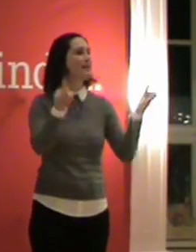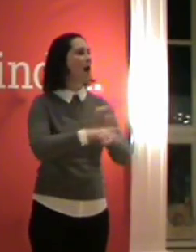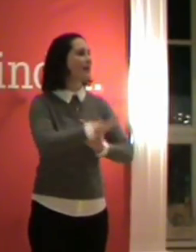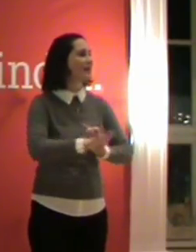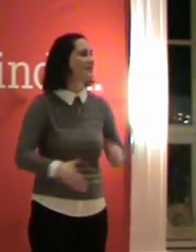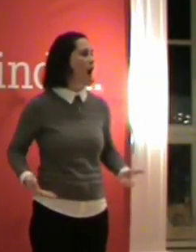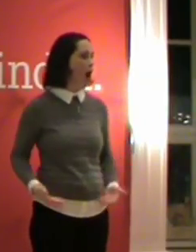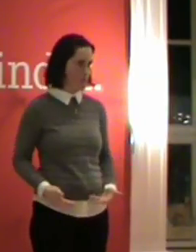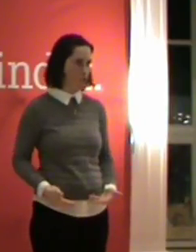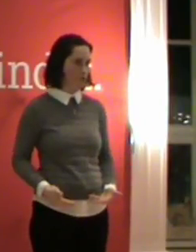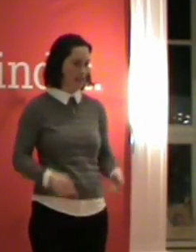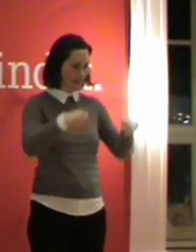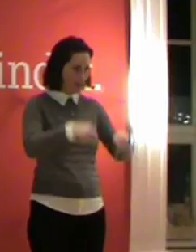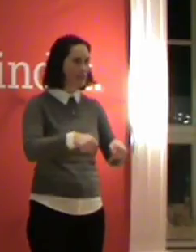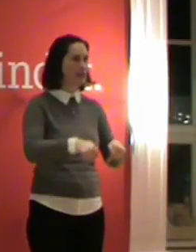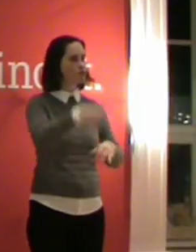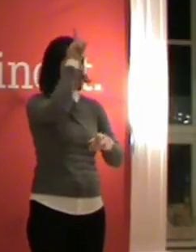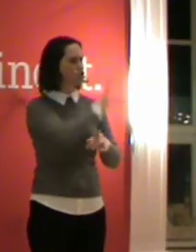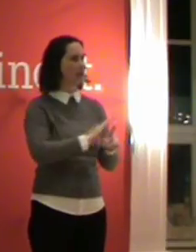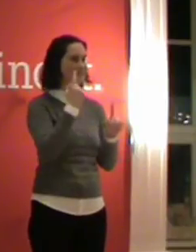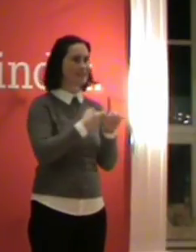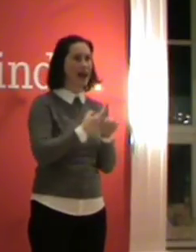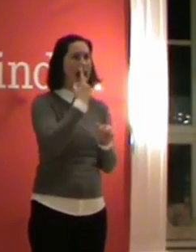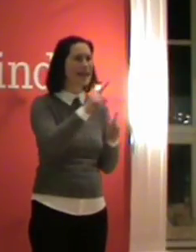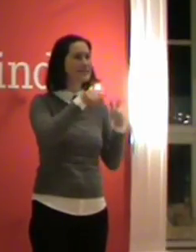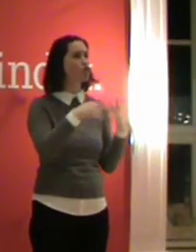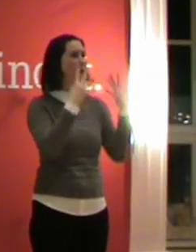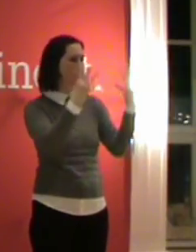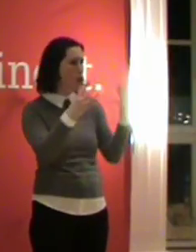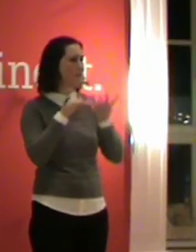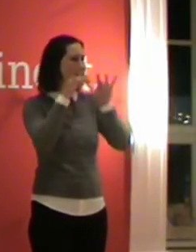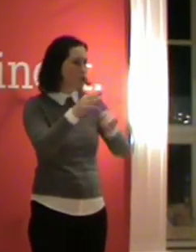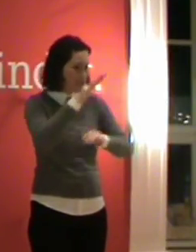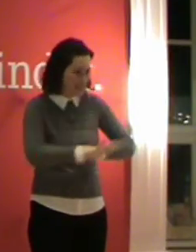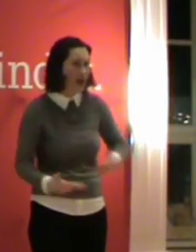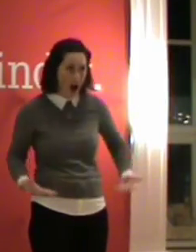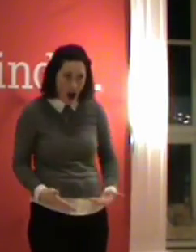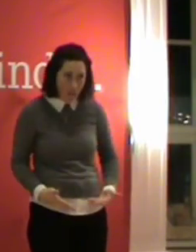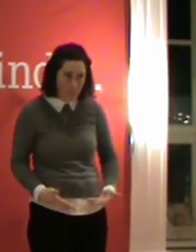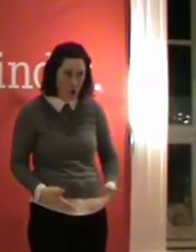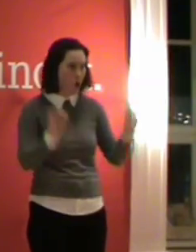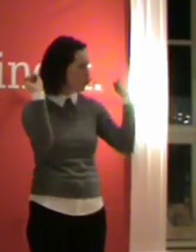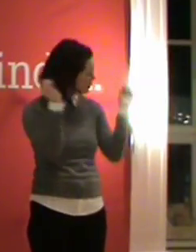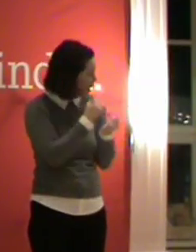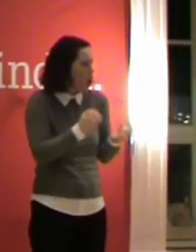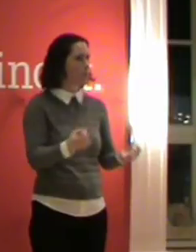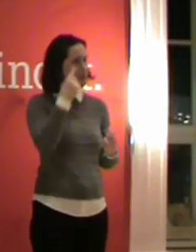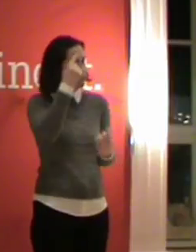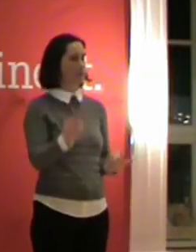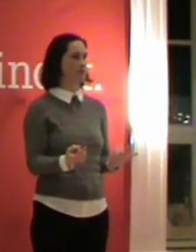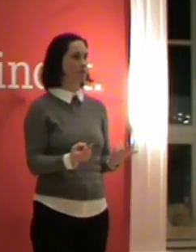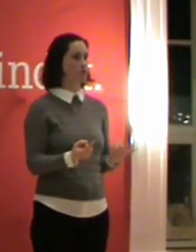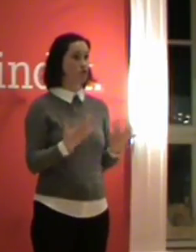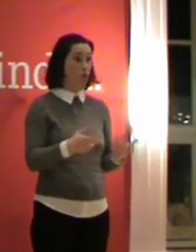Kinderarmut. In diesem reichen Land, mit den Zahlen, haben wir 1,9 Millionen Kinder in Armut? Das ist doch unfassbar. Das kann man doch